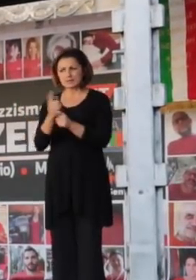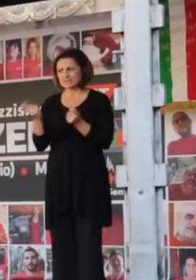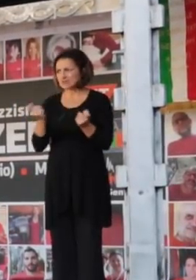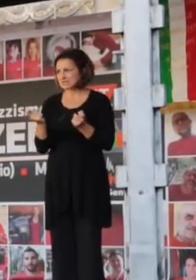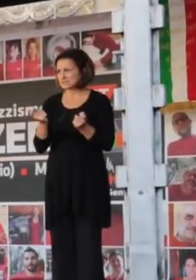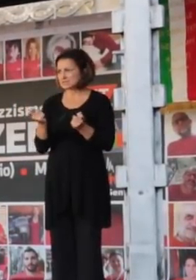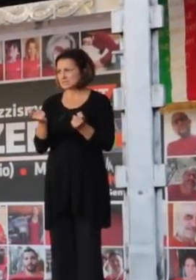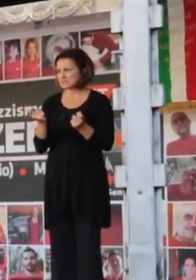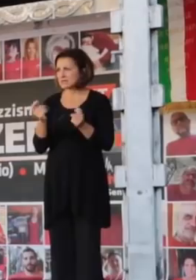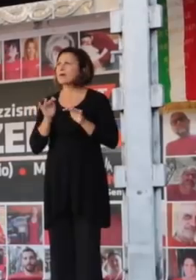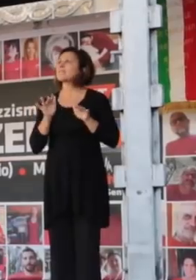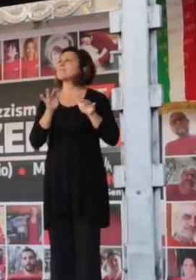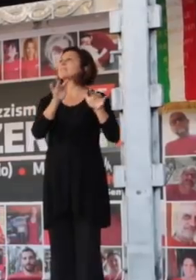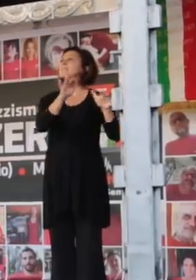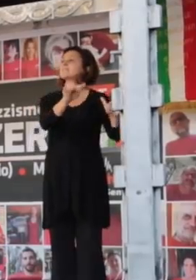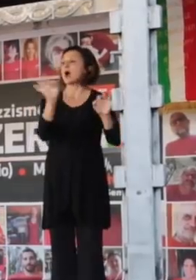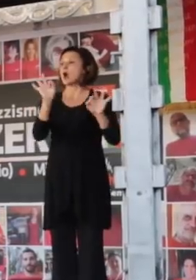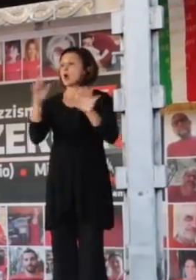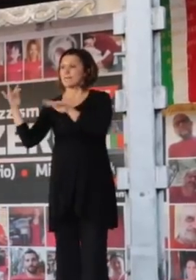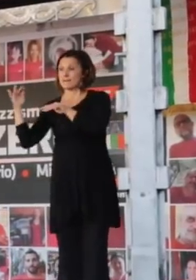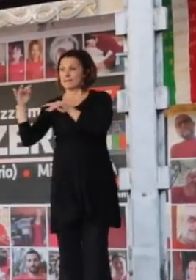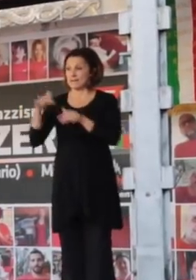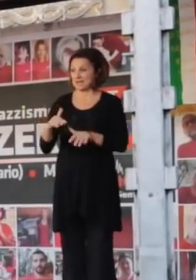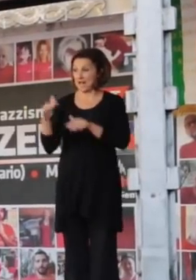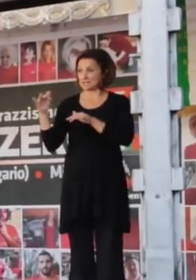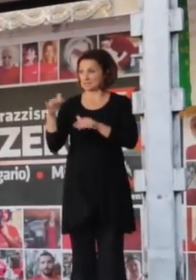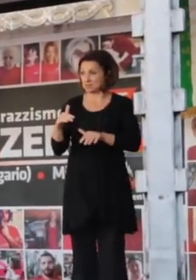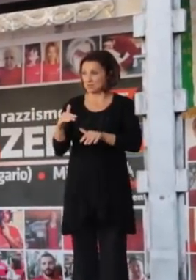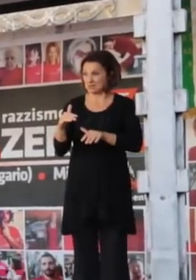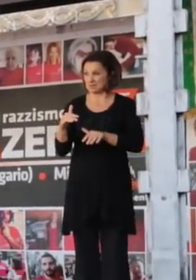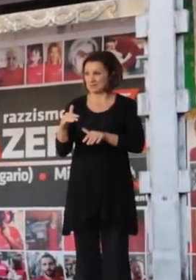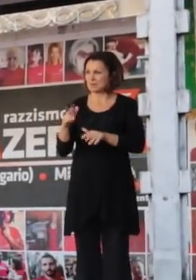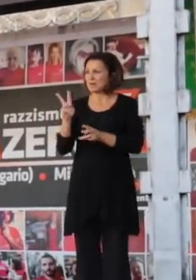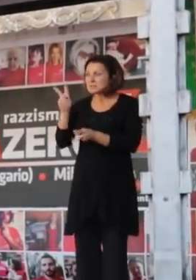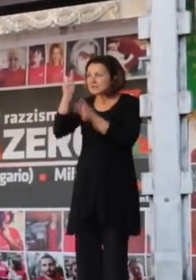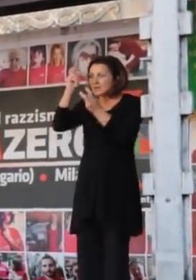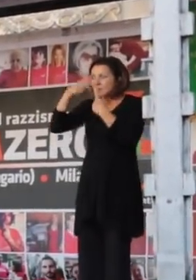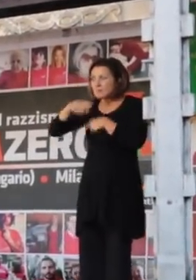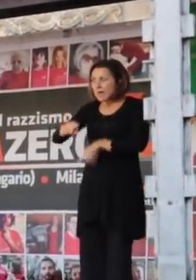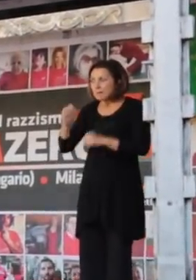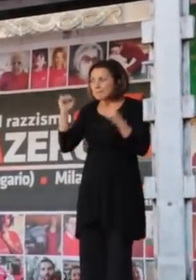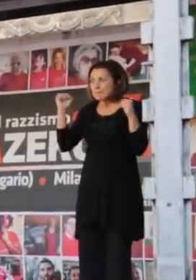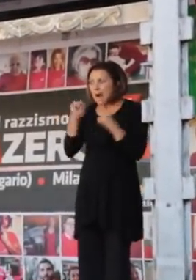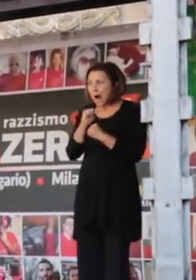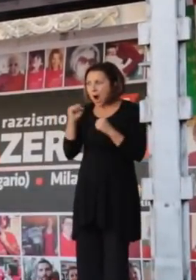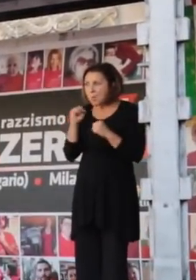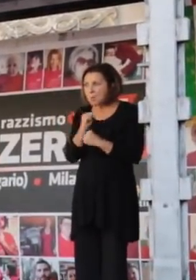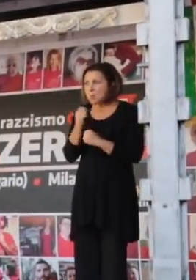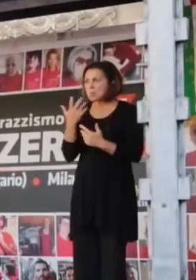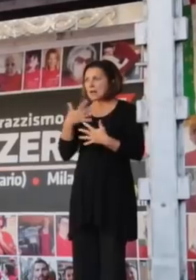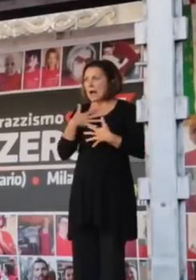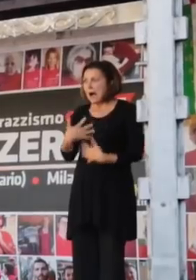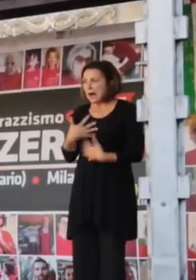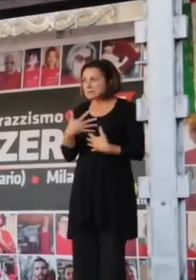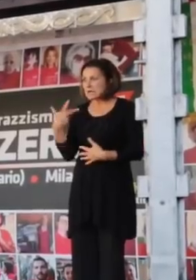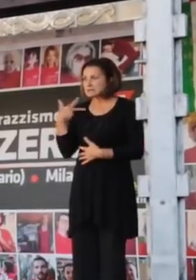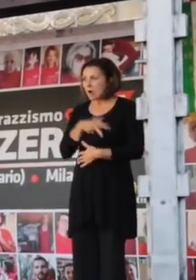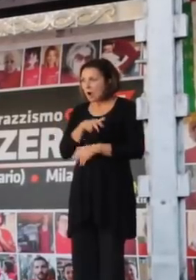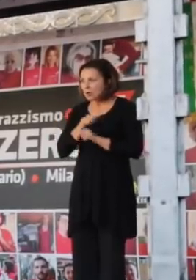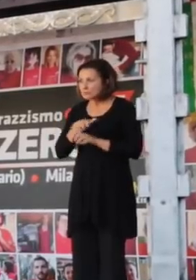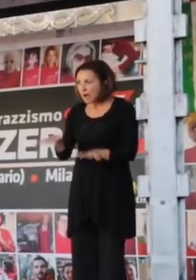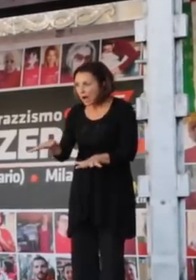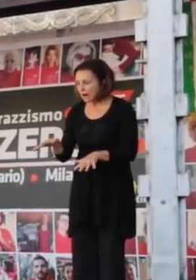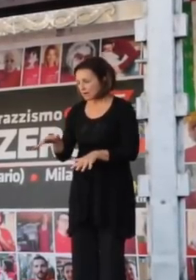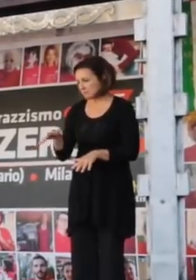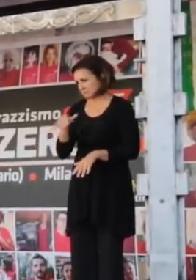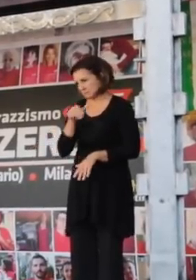sfruttarlo in modo becero per seminare odio, paura e ansia sociale. E l'unico comune denominatore,